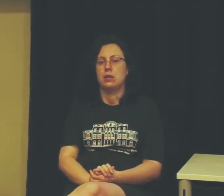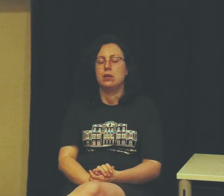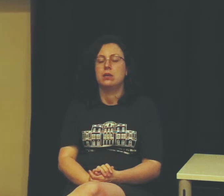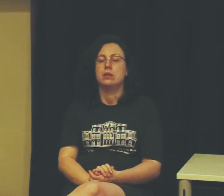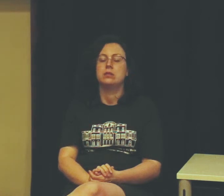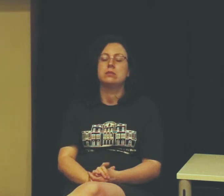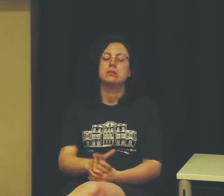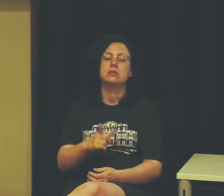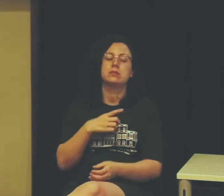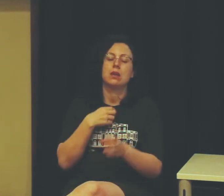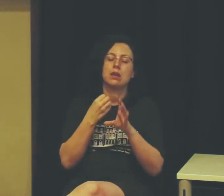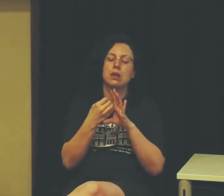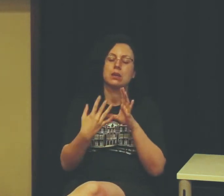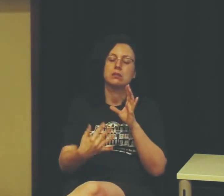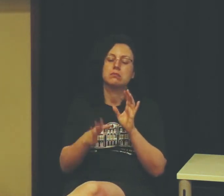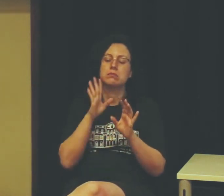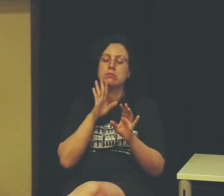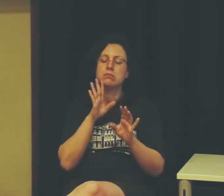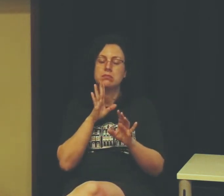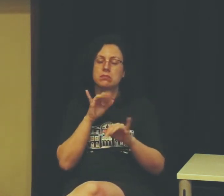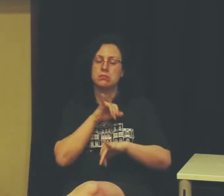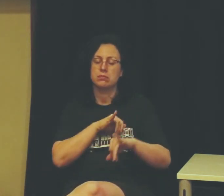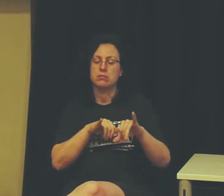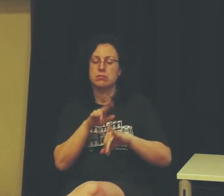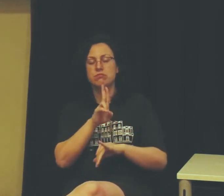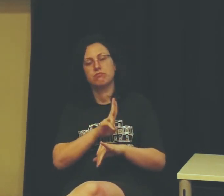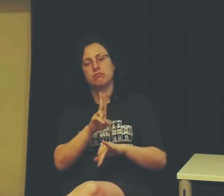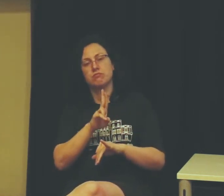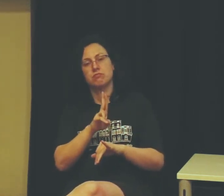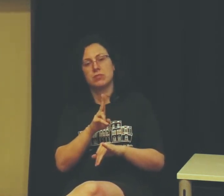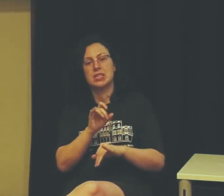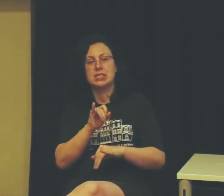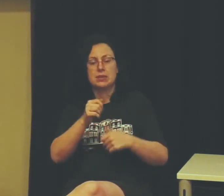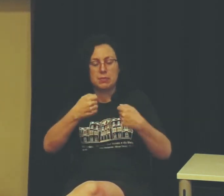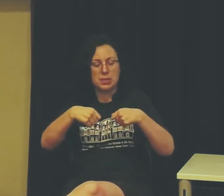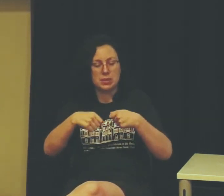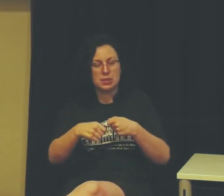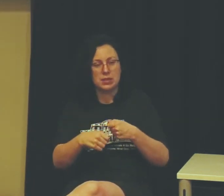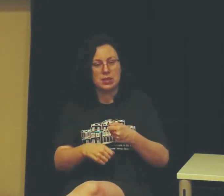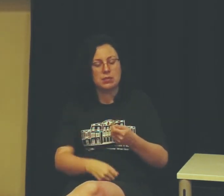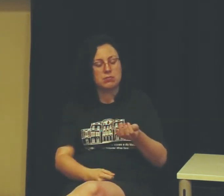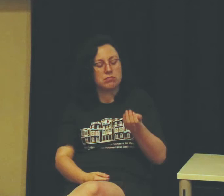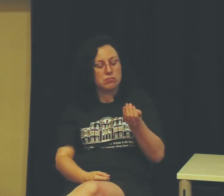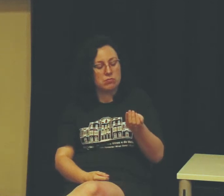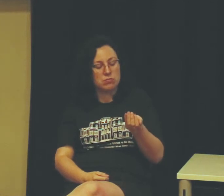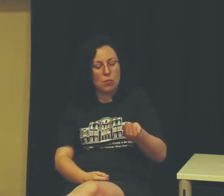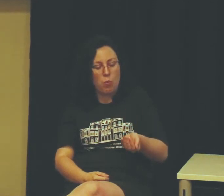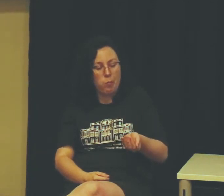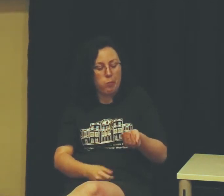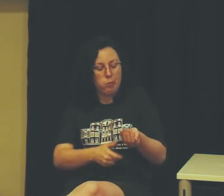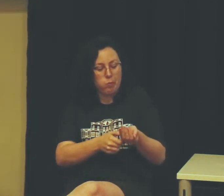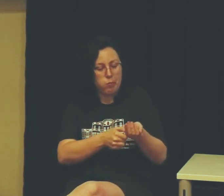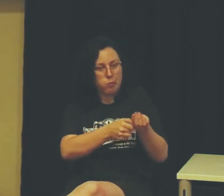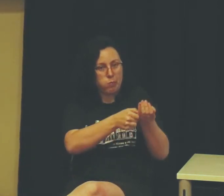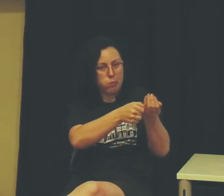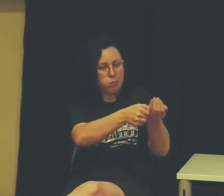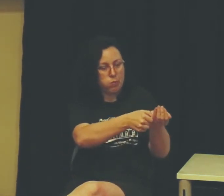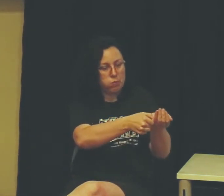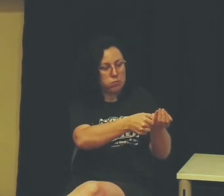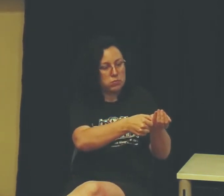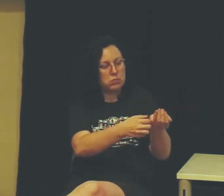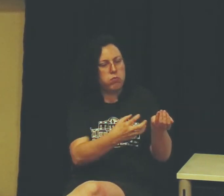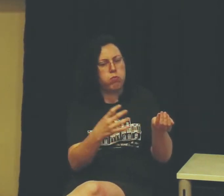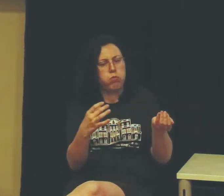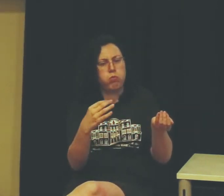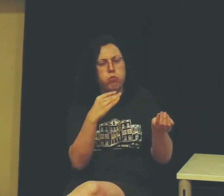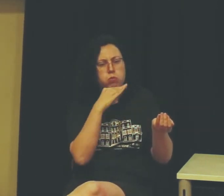características bastante interessantes para ser utilizado no laboratório. Né, se eu preciso de um cadinho para aquecer num forno, ele não pode derreter, ou seja, ele